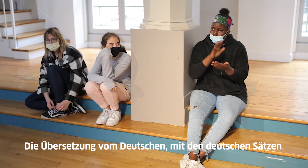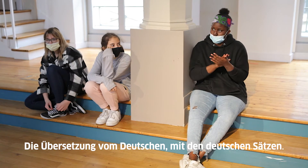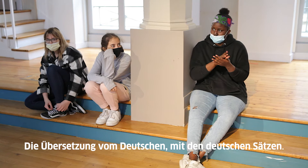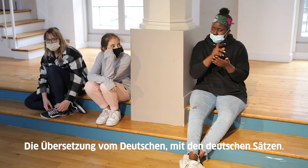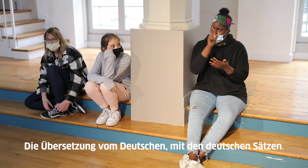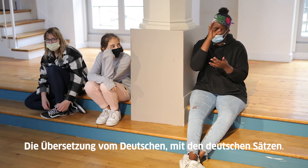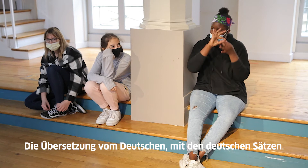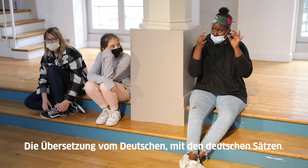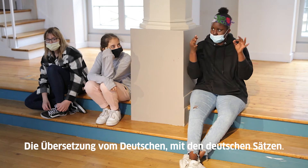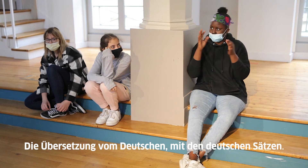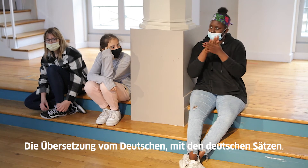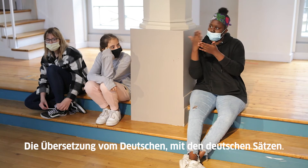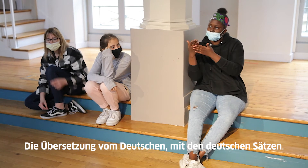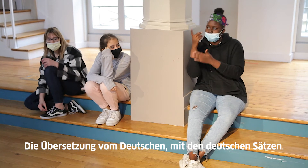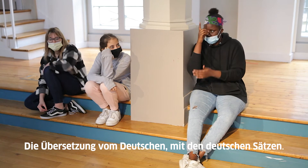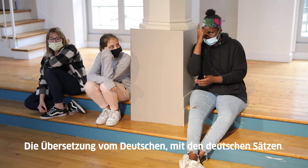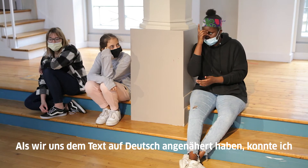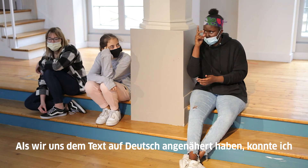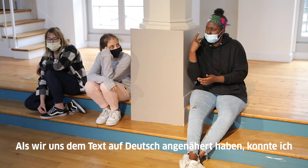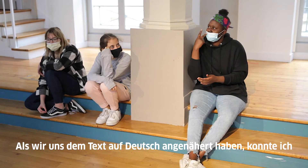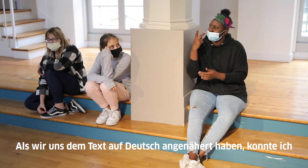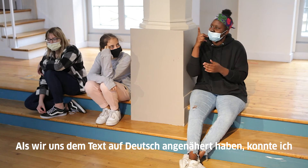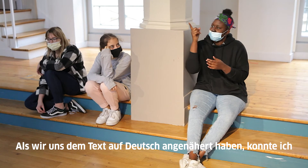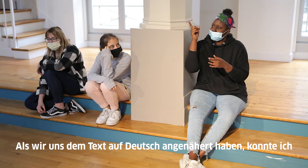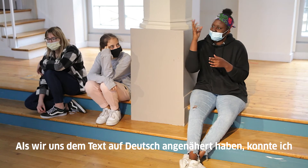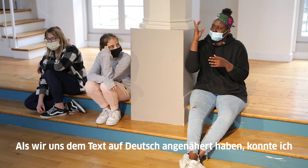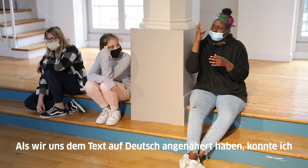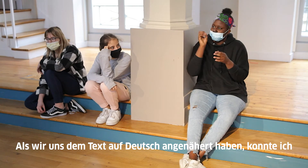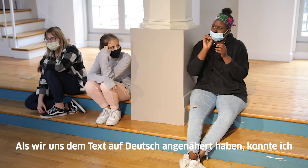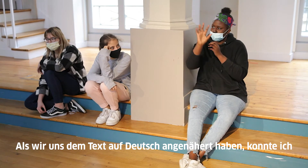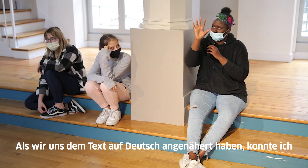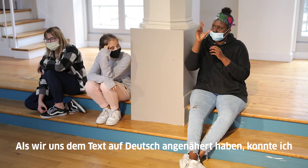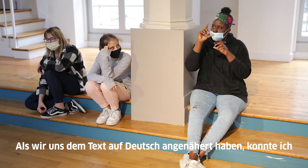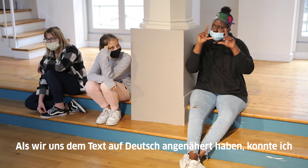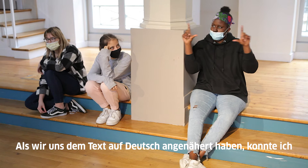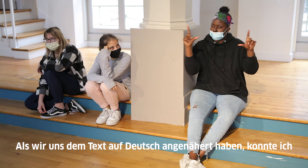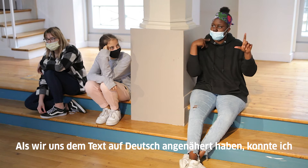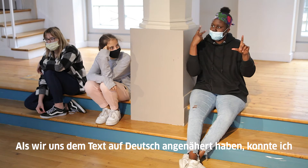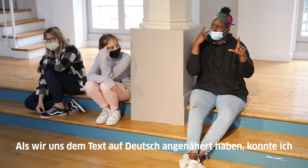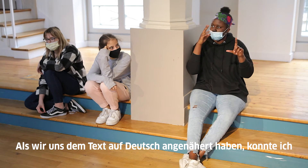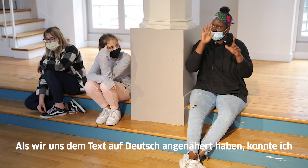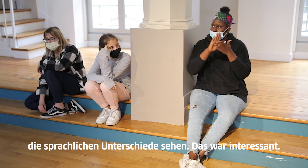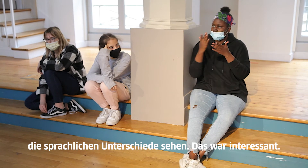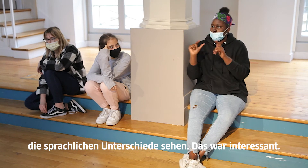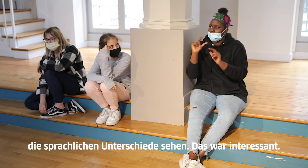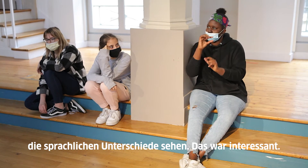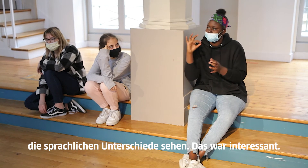traduction de l'allemand avec les phrases, avec l'allemand, quand on a projeté le texte en allemand, j'ai pu